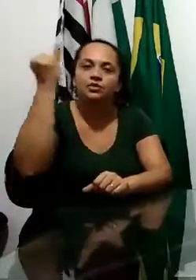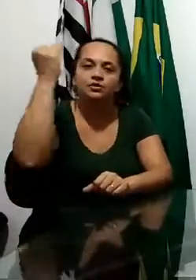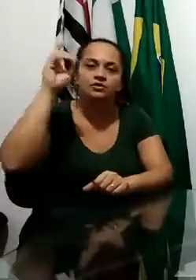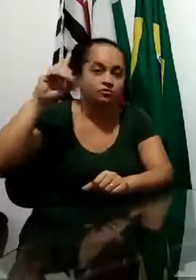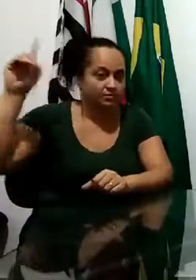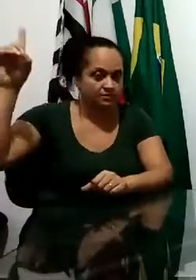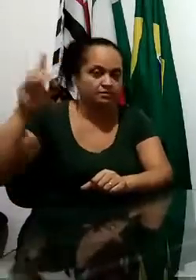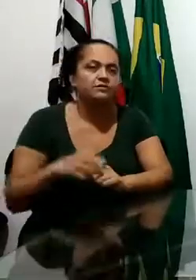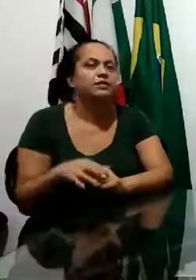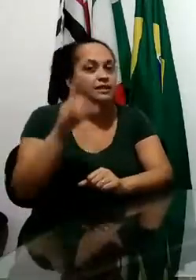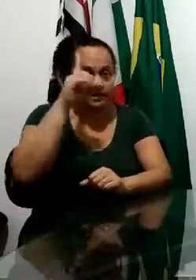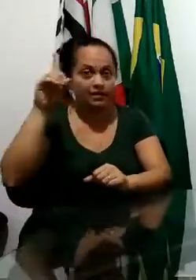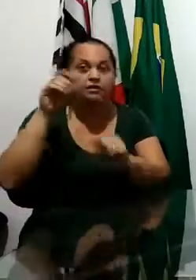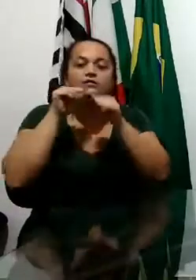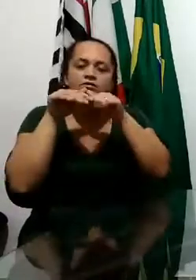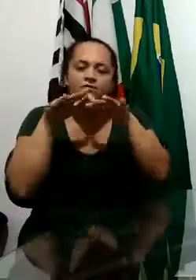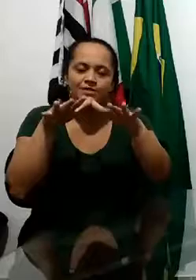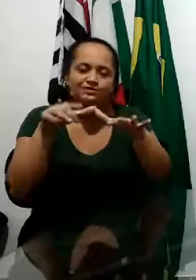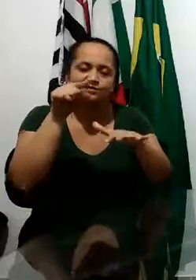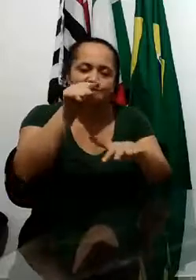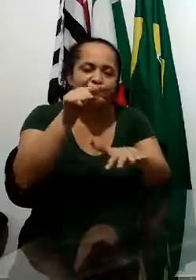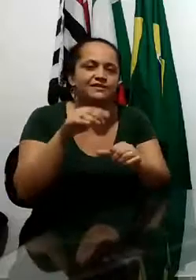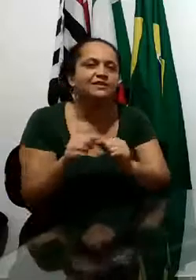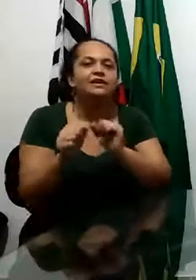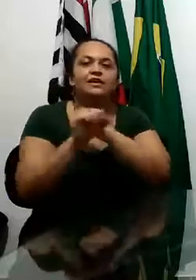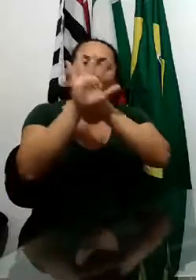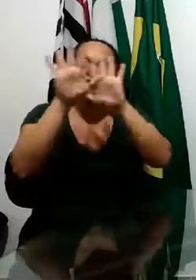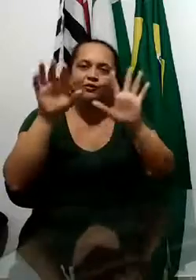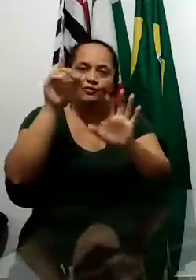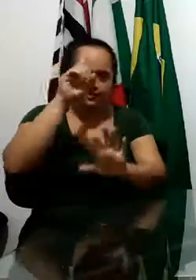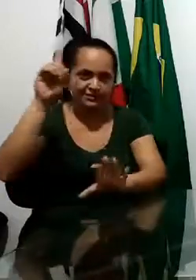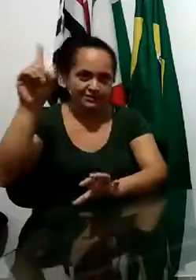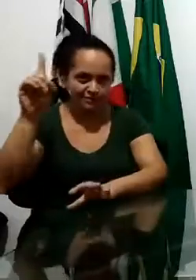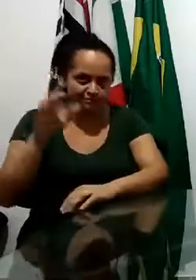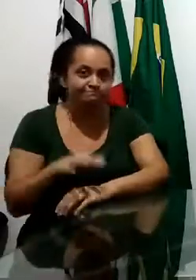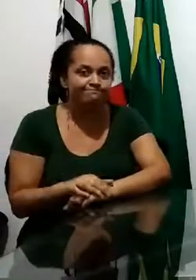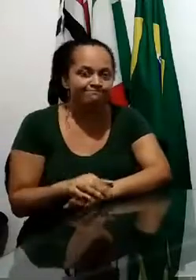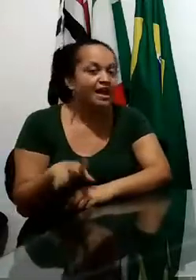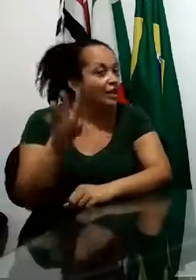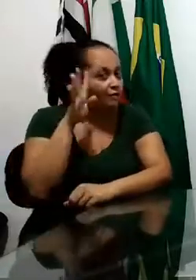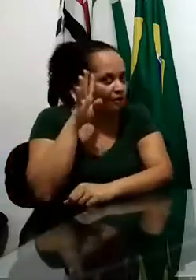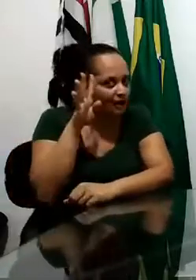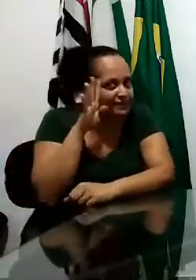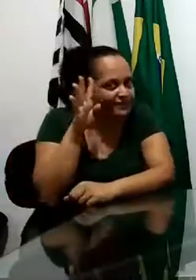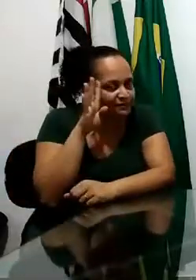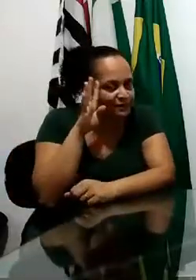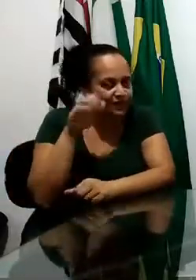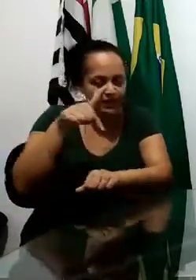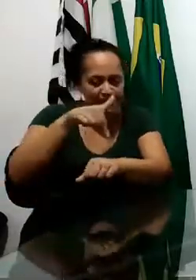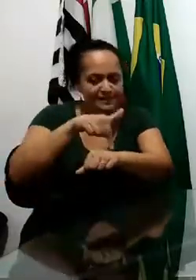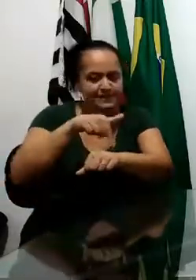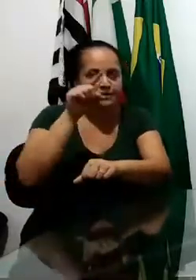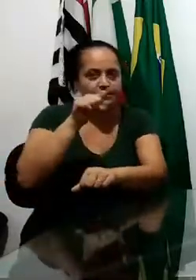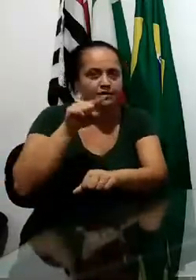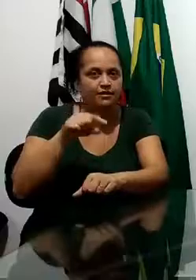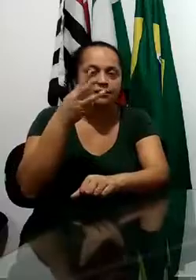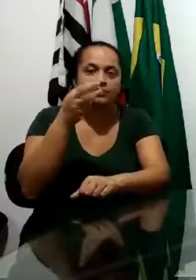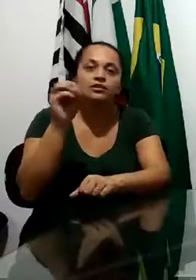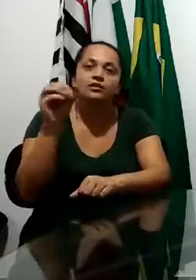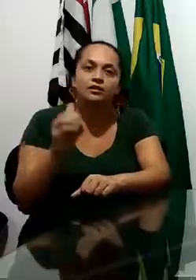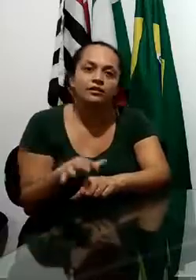você grandemente, tá bom? Glória a Deus. Na quarta-feira, depois de amanhã, 7h30, nós vamos estudar